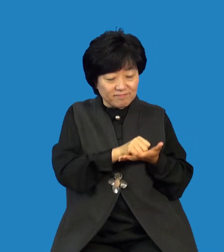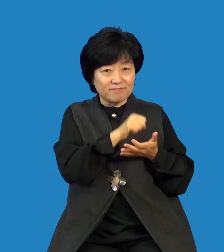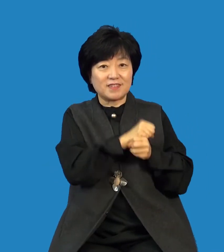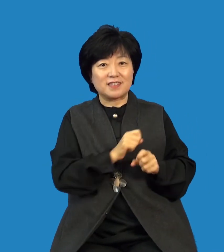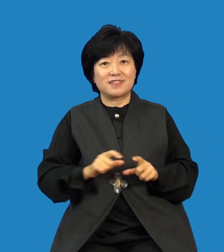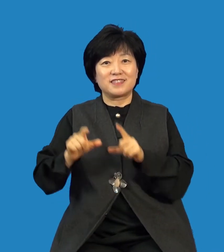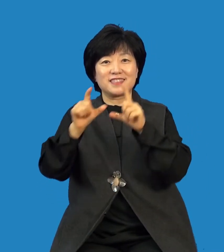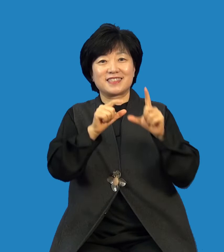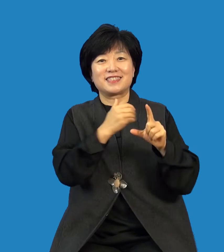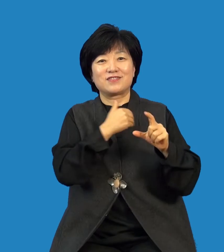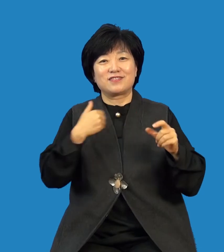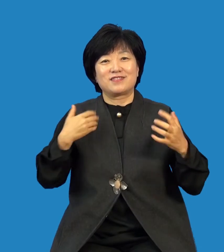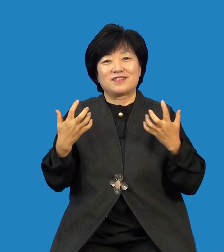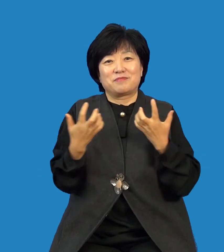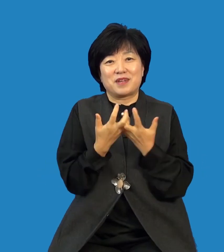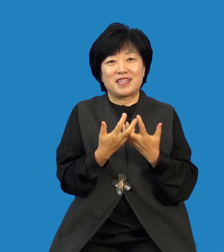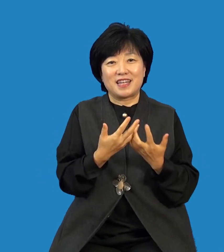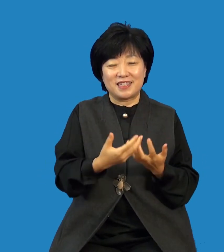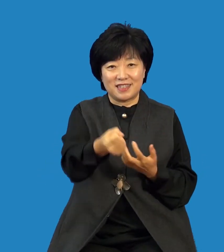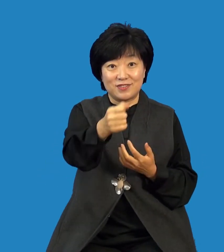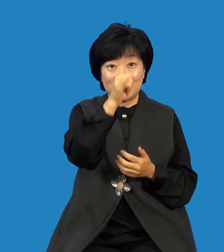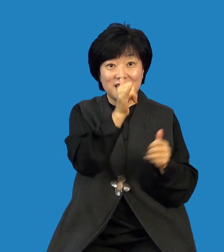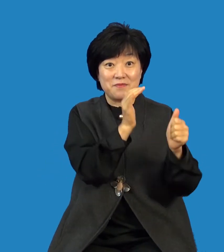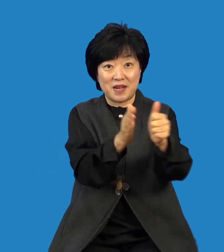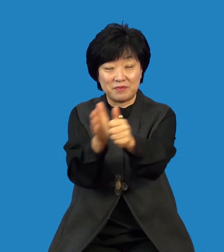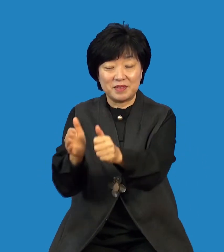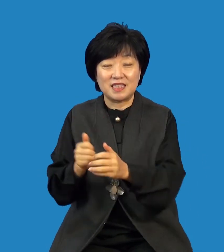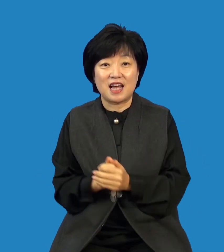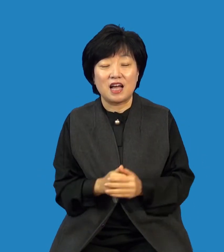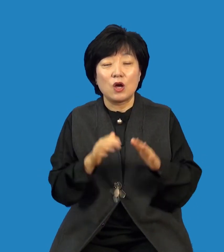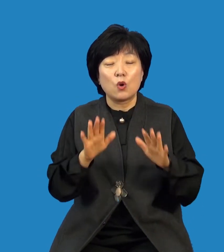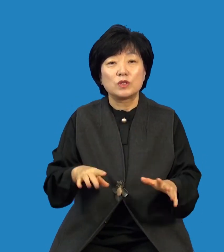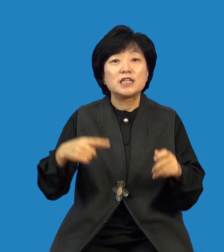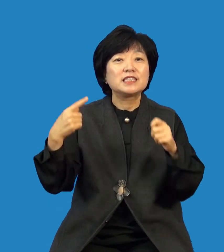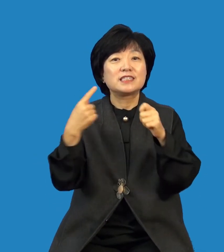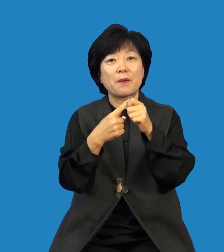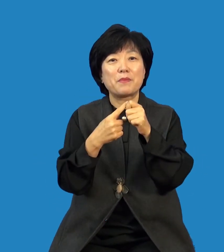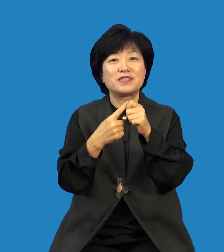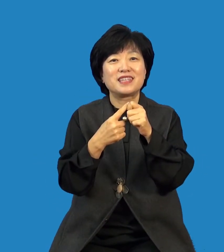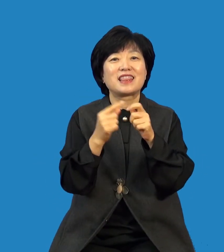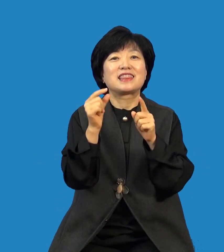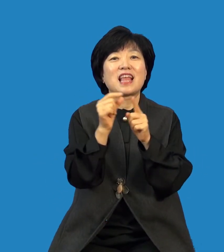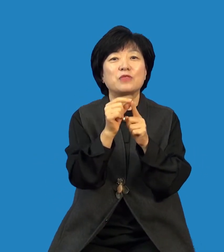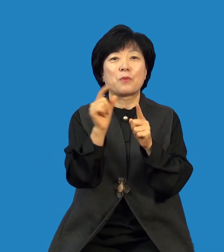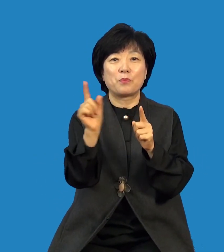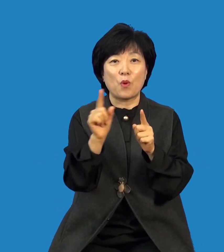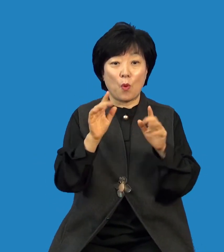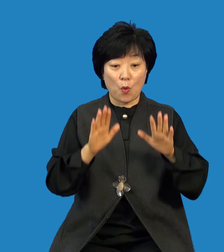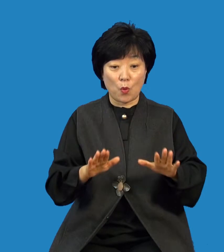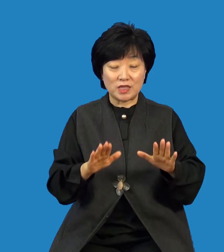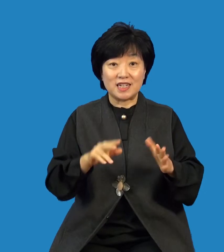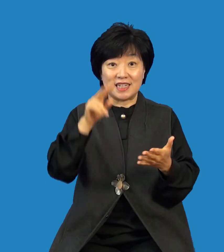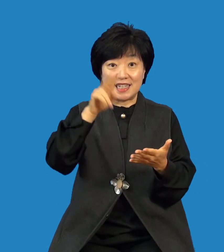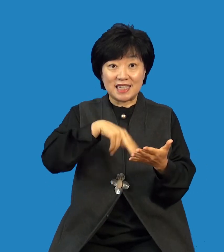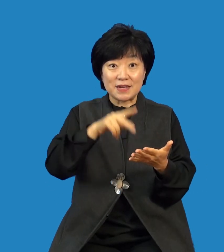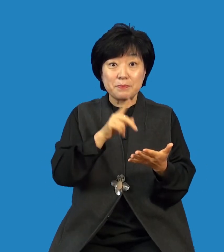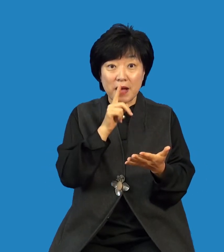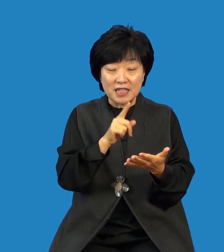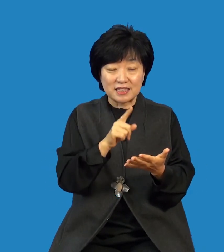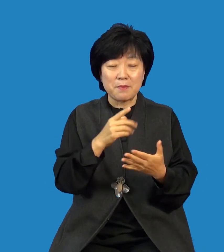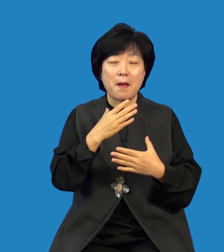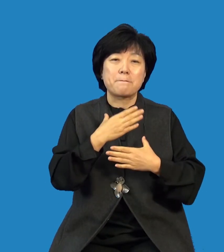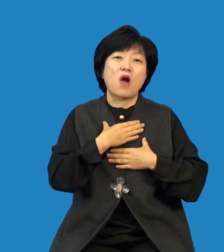축복합니다. 자, 그래서 오늘 첫 번째로 살펴보려고 하는 단어는 뭘까요? 오늘 읽으신 본문에 나와 있는데 평안입니다.